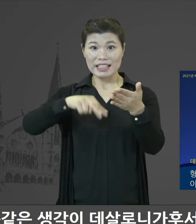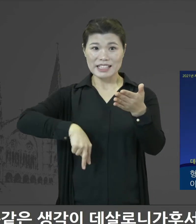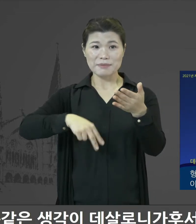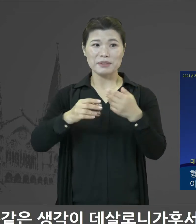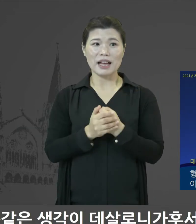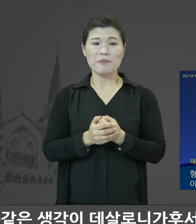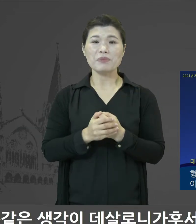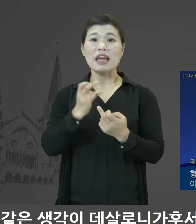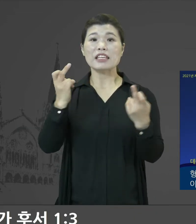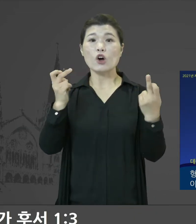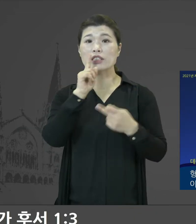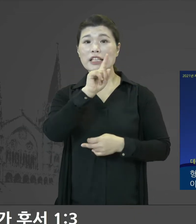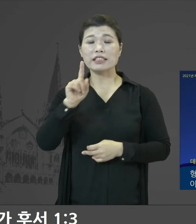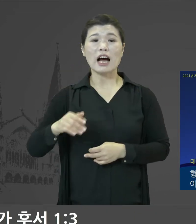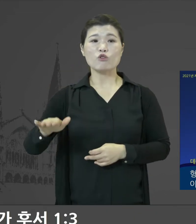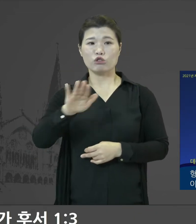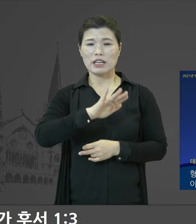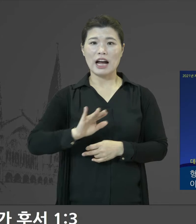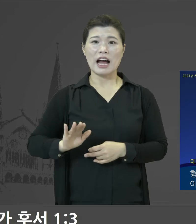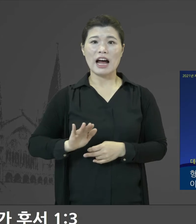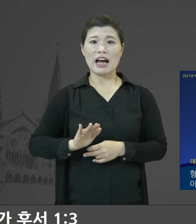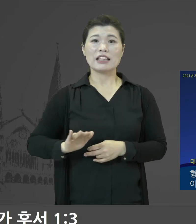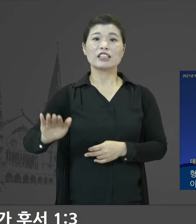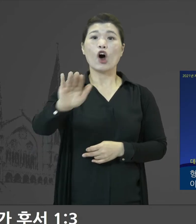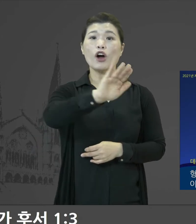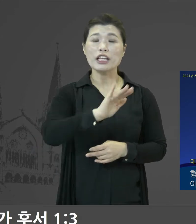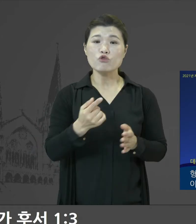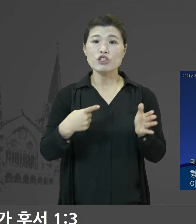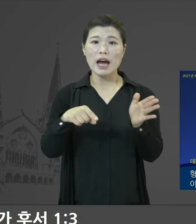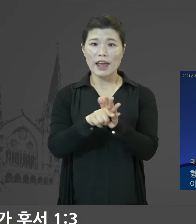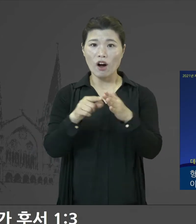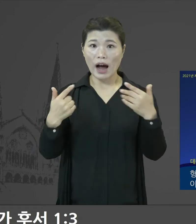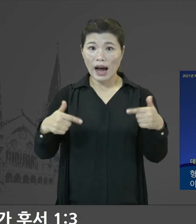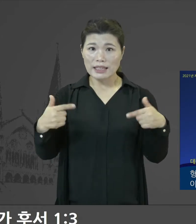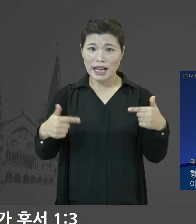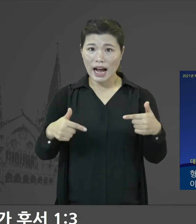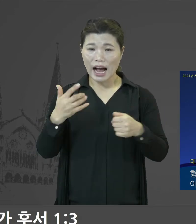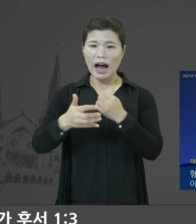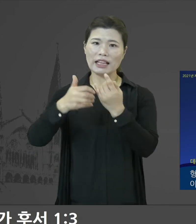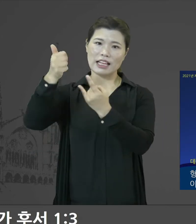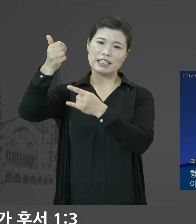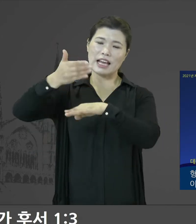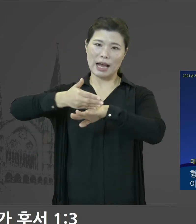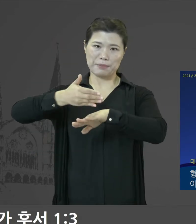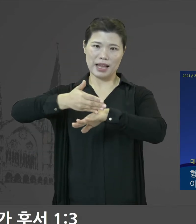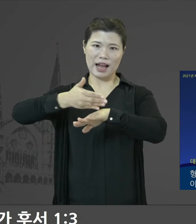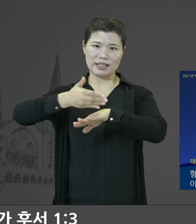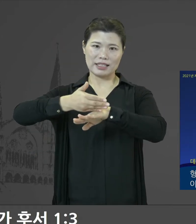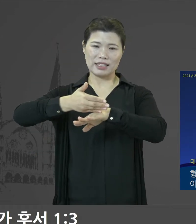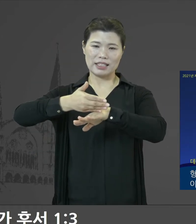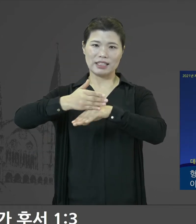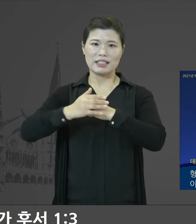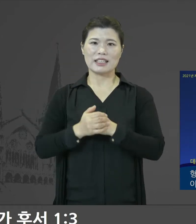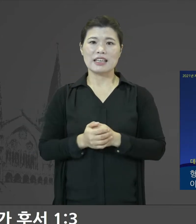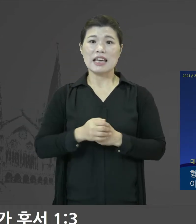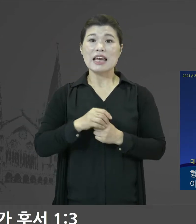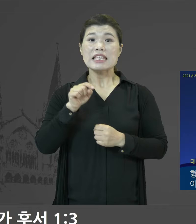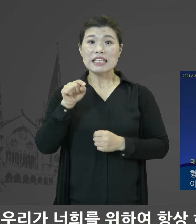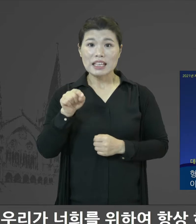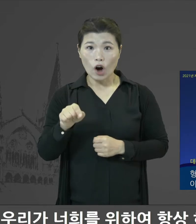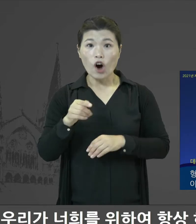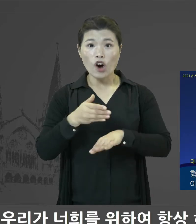읽겠습니다. 형제들아 우리가 너희를 위하여 항상 하나님께 감사할지니